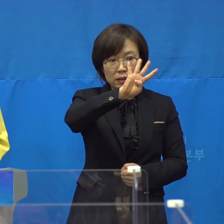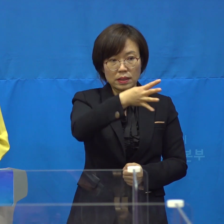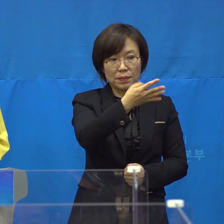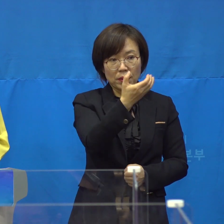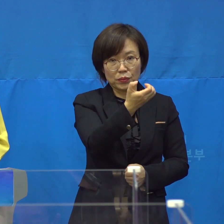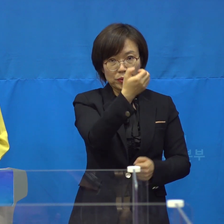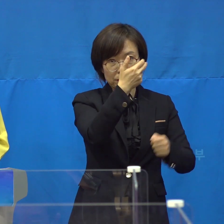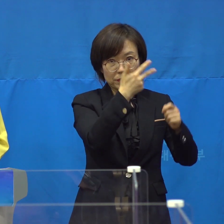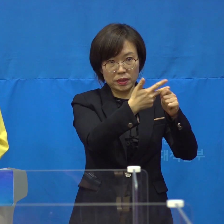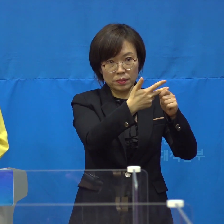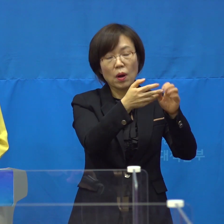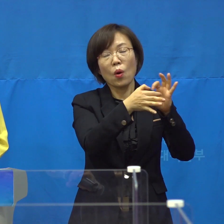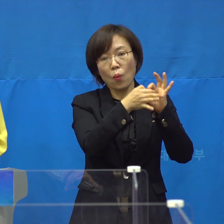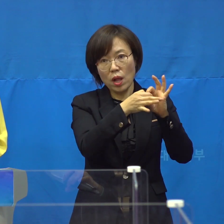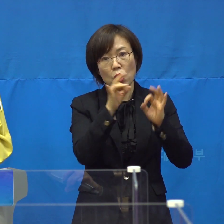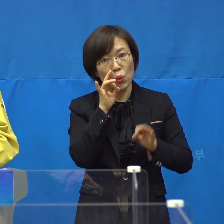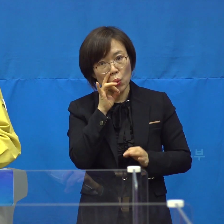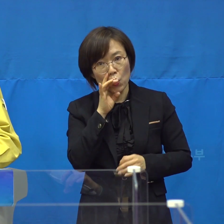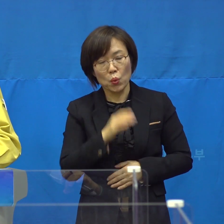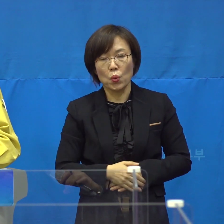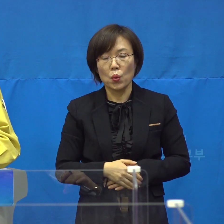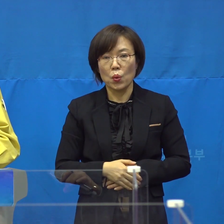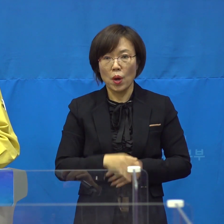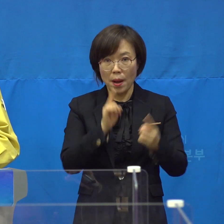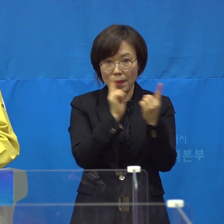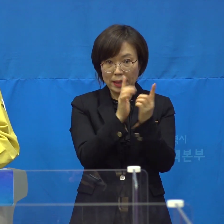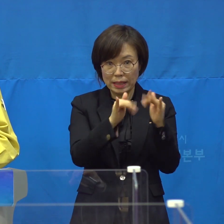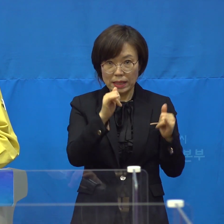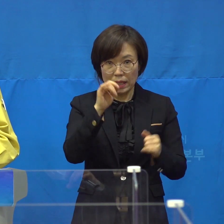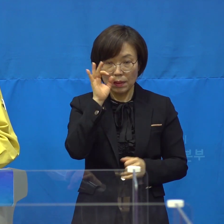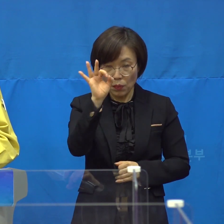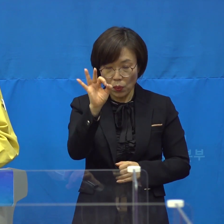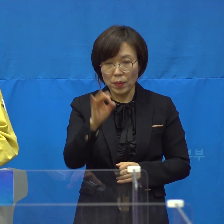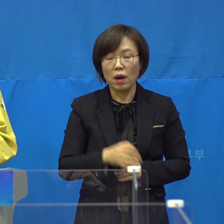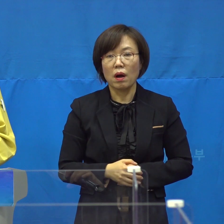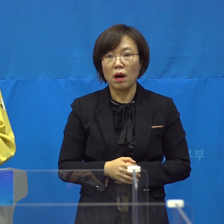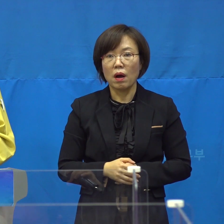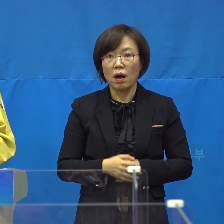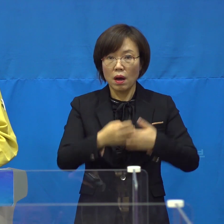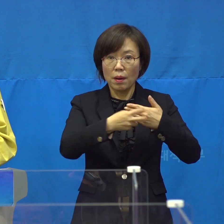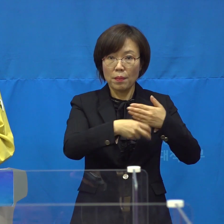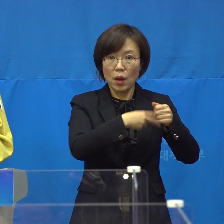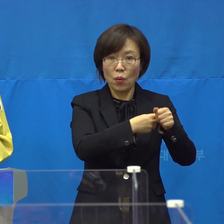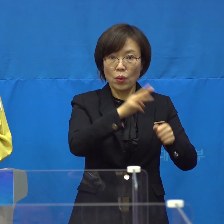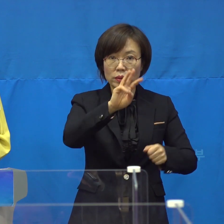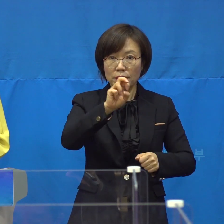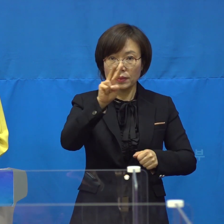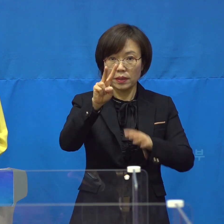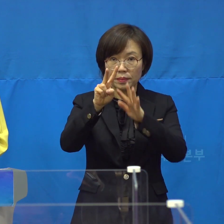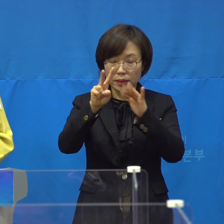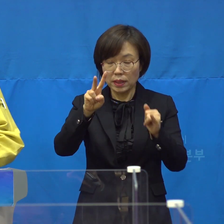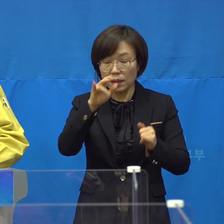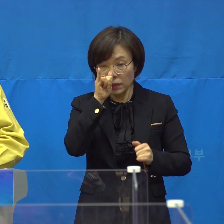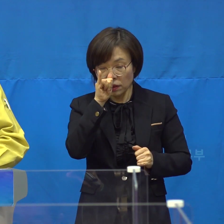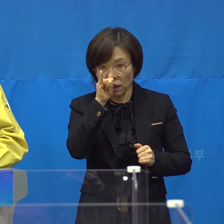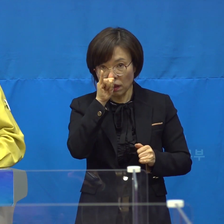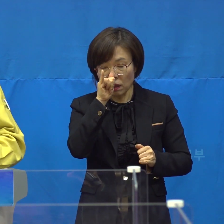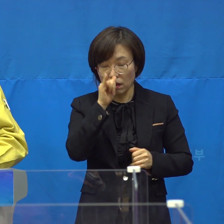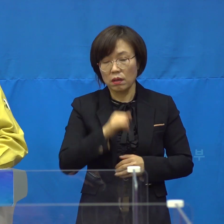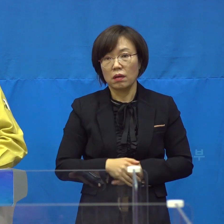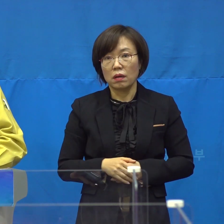497번 환자하고 관련해서 질문 드리겠습니다. 그 밑에 접촉자를 보면 말이죠. 그 의료기관에 32명을 접촉한 걸로 되어